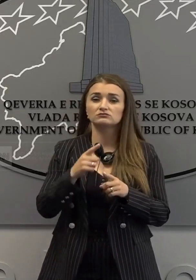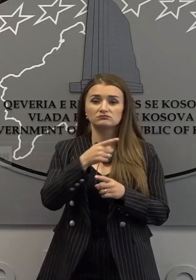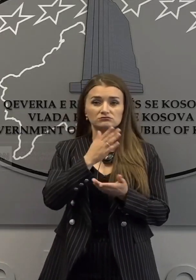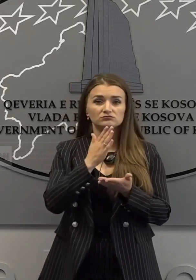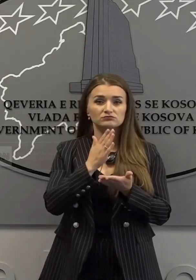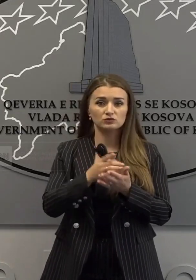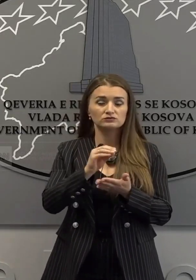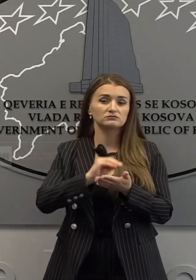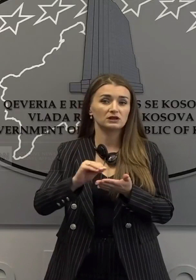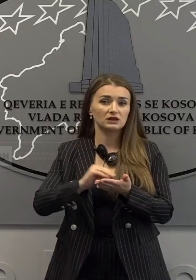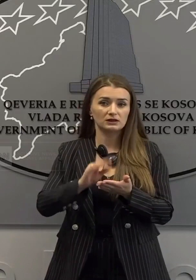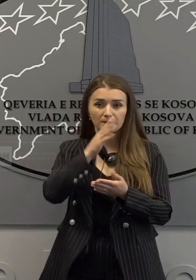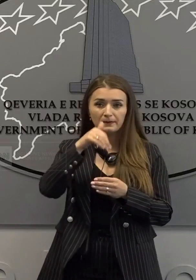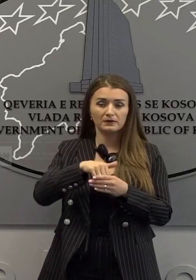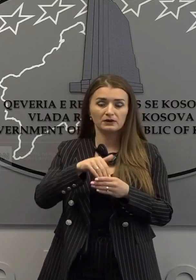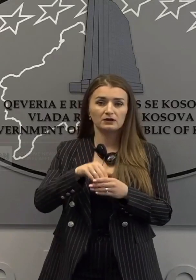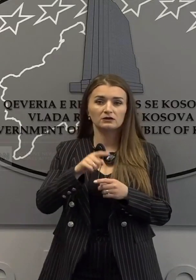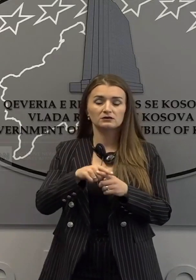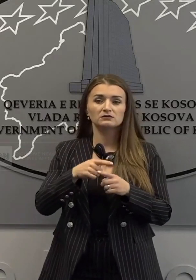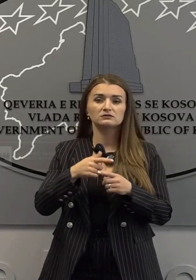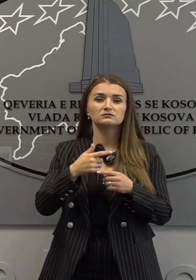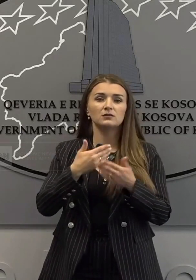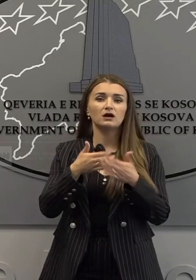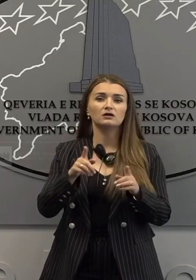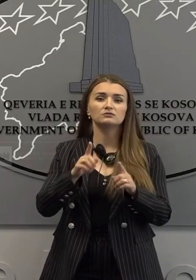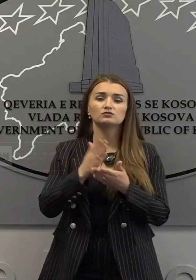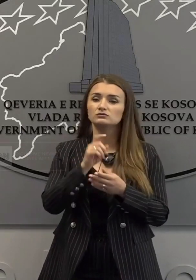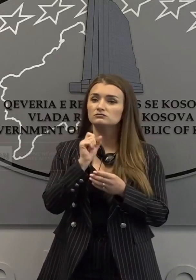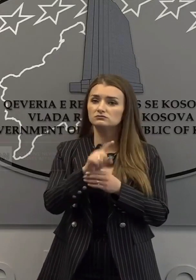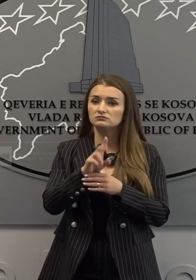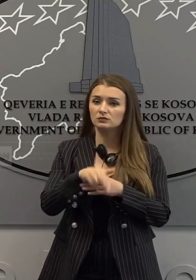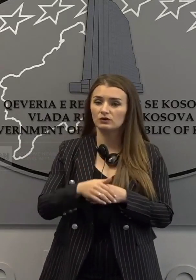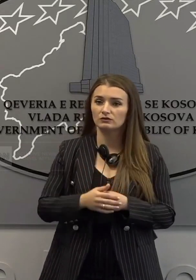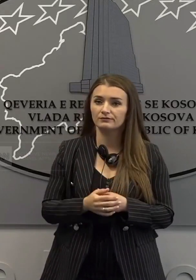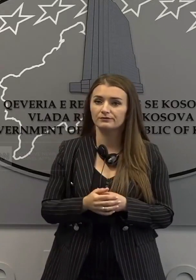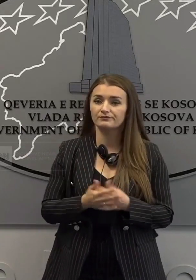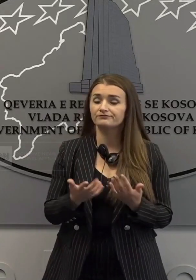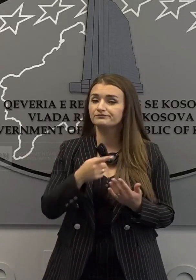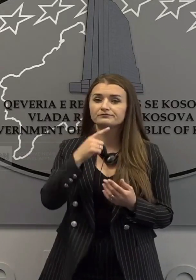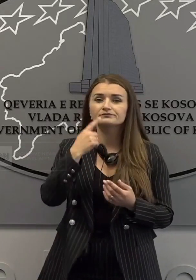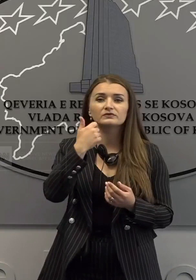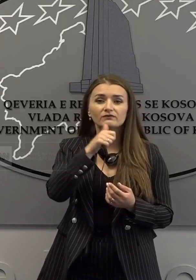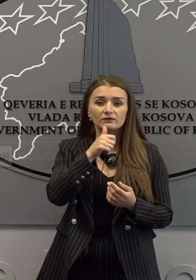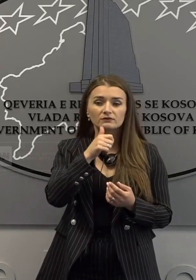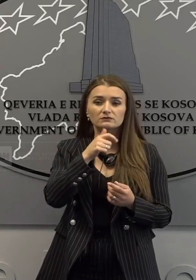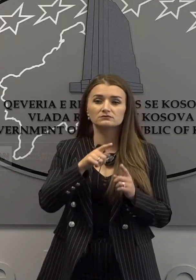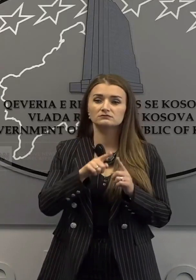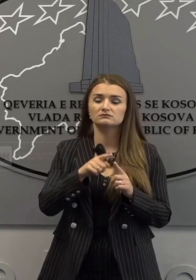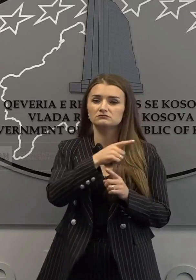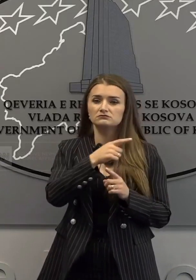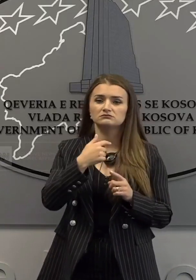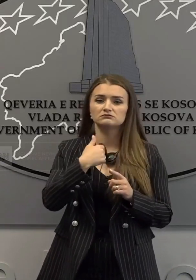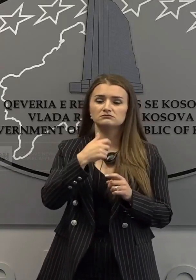dorëzuar zotit Makovec të EAS, ku thotë që nuk vjen konsiderim edhe e